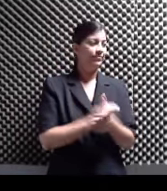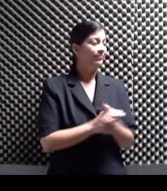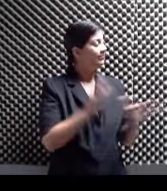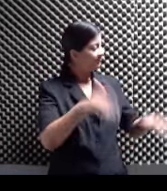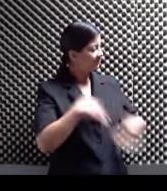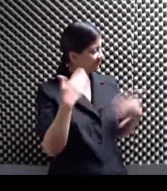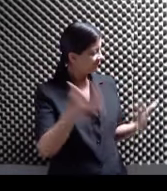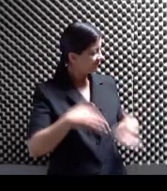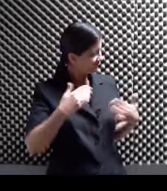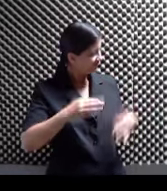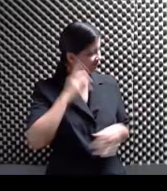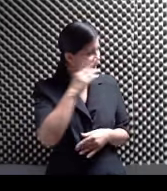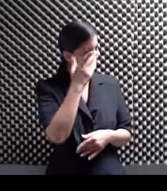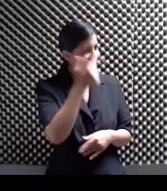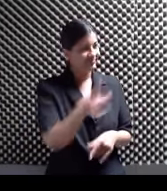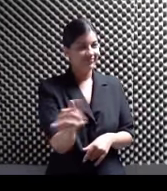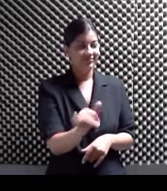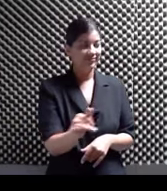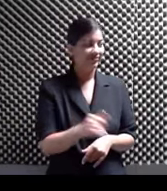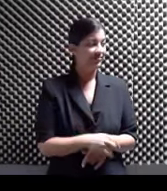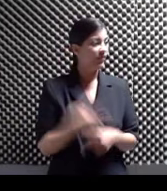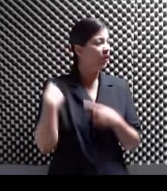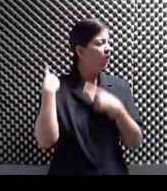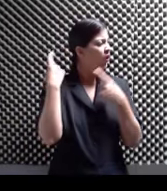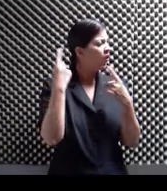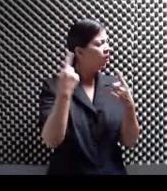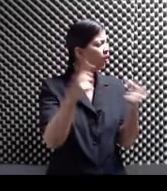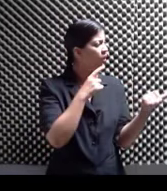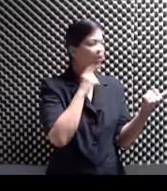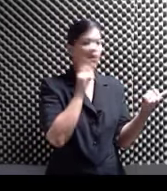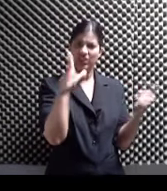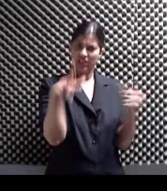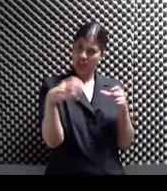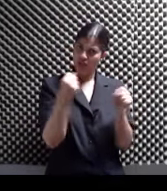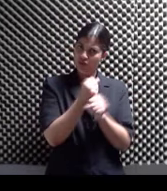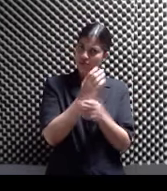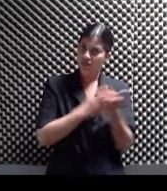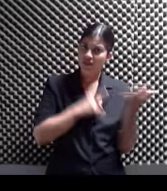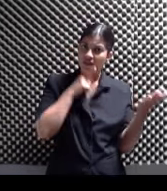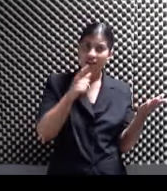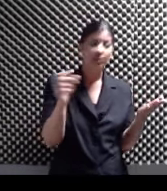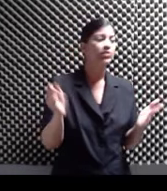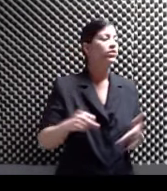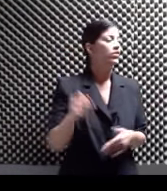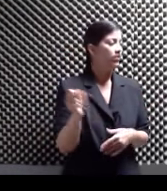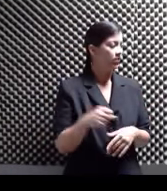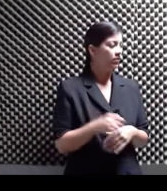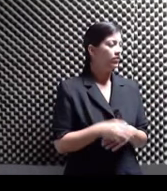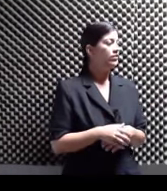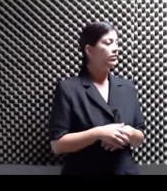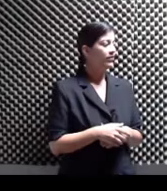muchas felicidades por eso también, porque ya llevas ¿cuánto tiempo? 3 años y medio.